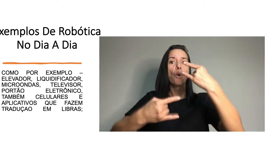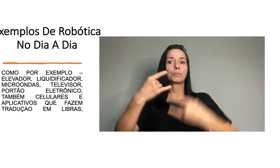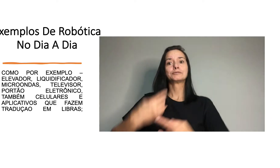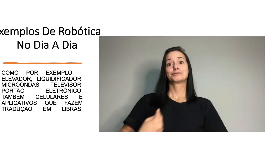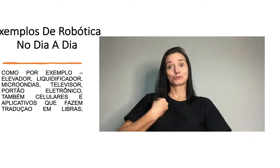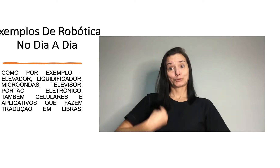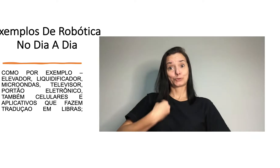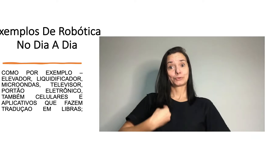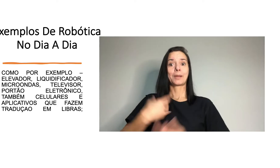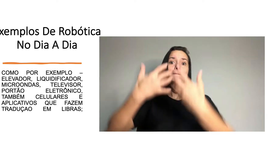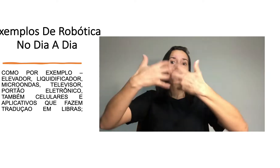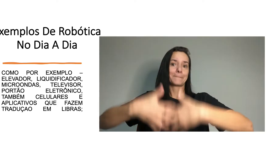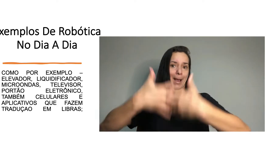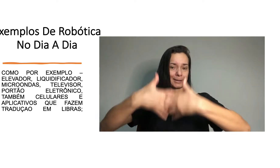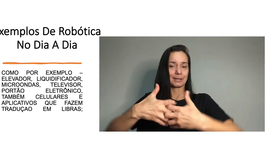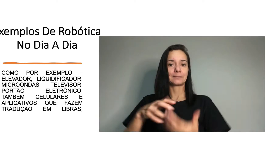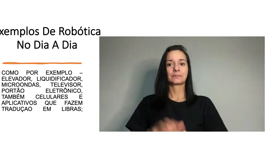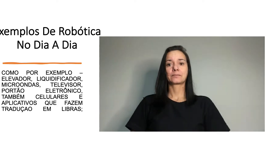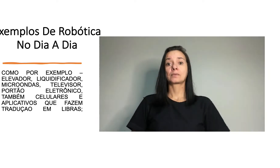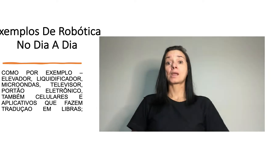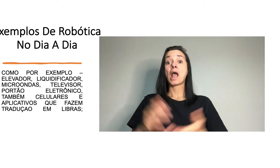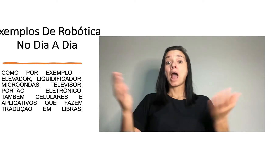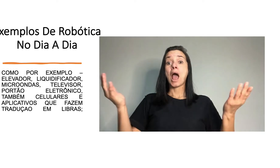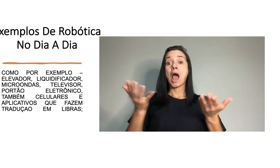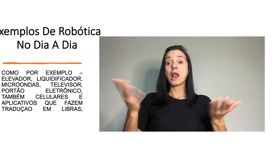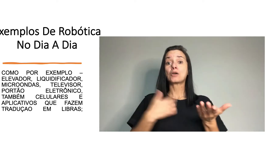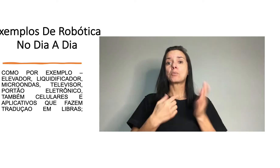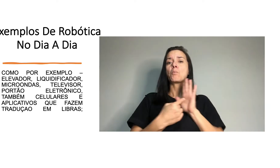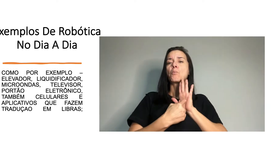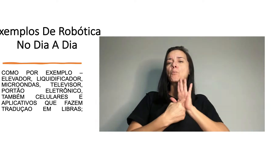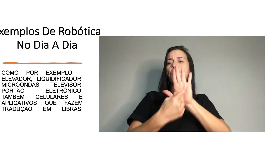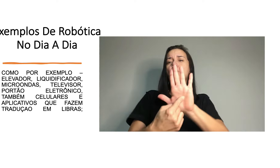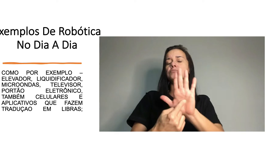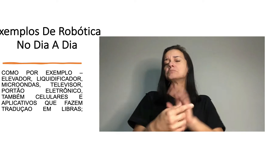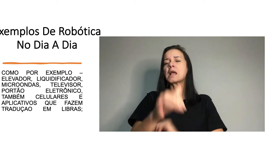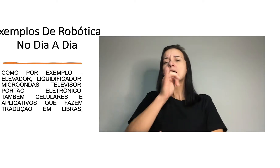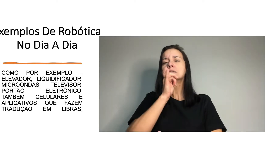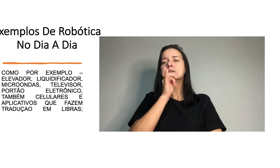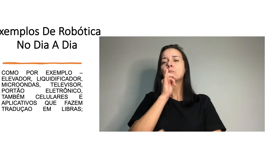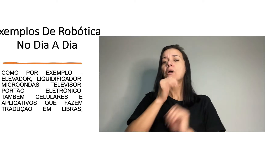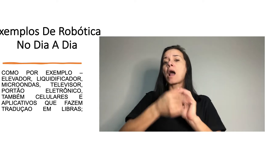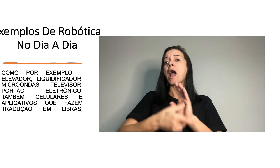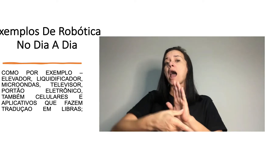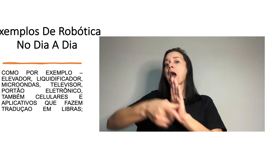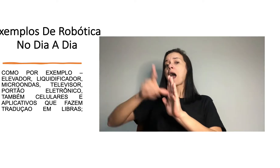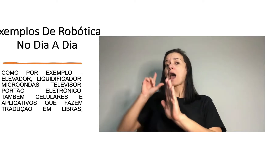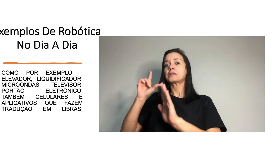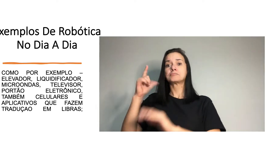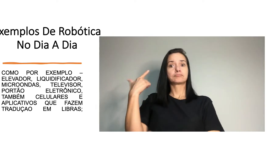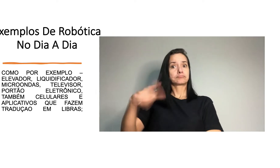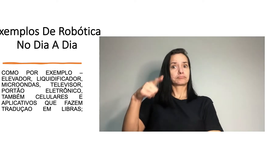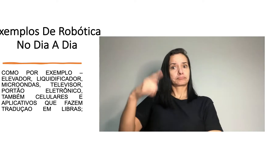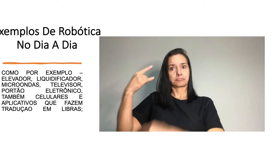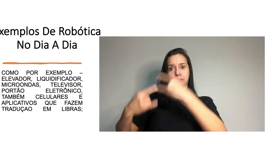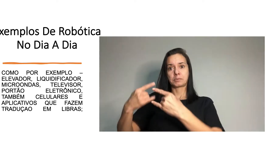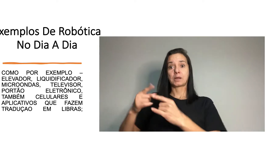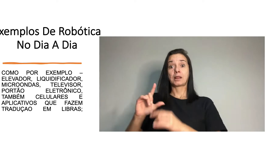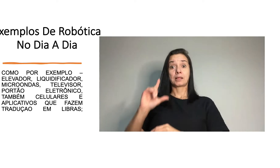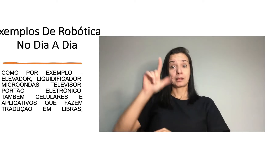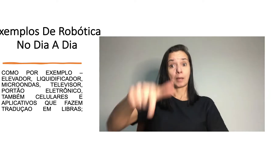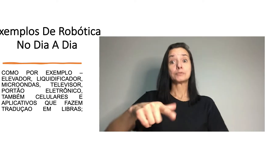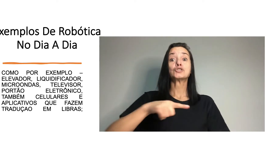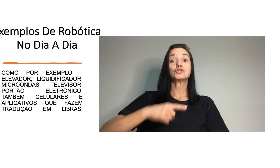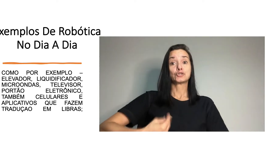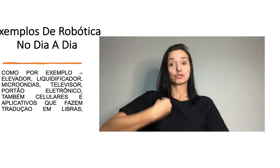Em todos esses exemplos há princípios de robótica. Agora eu vou mostrar alguns exemplos